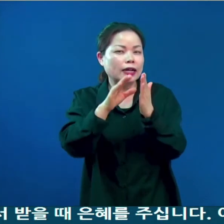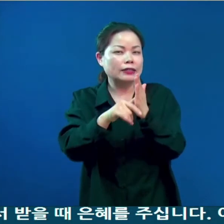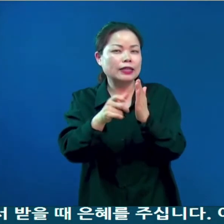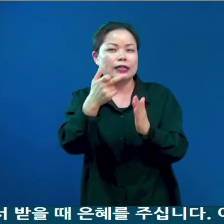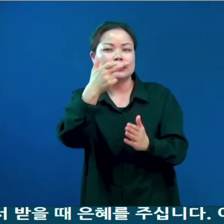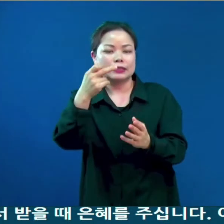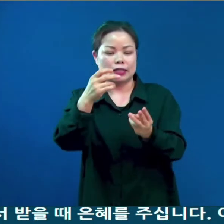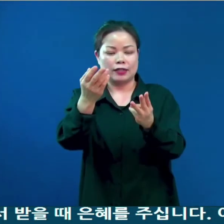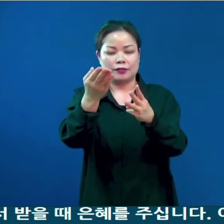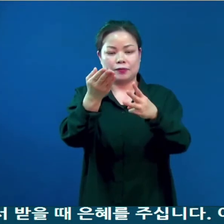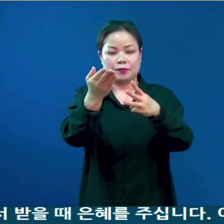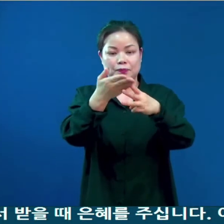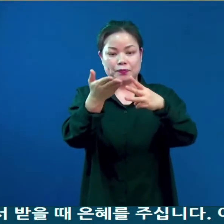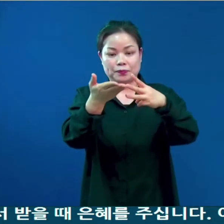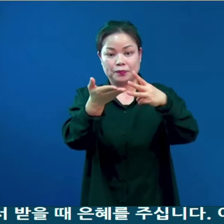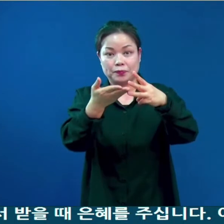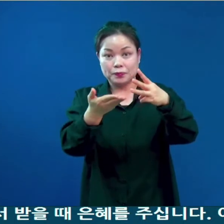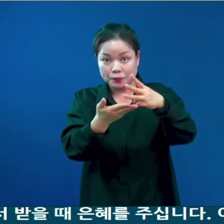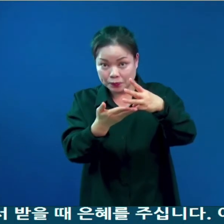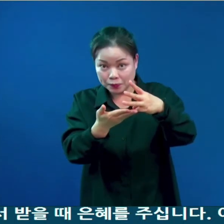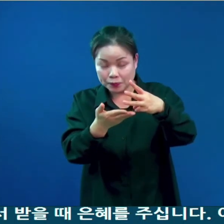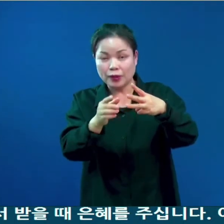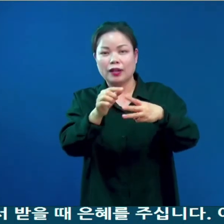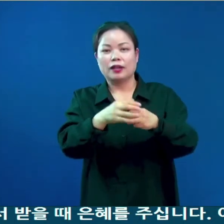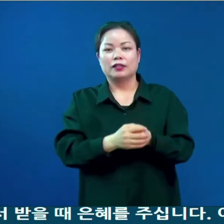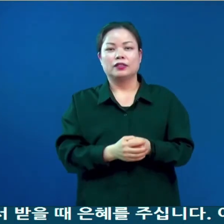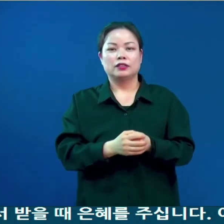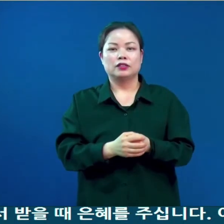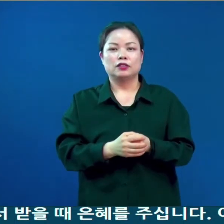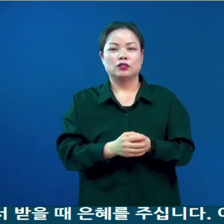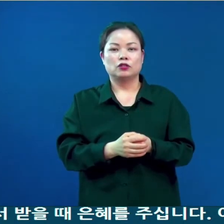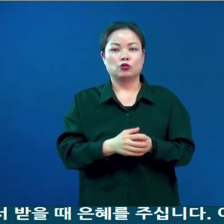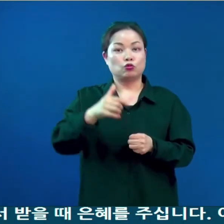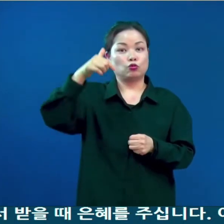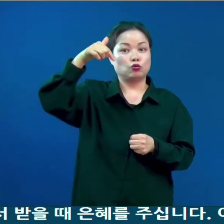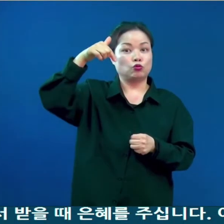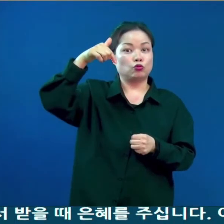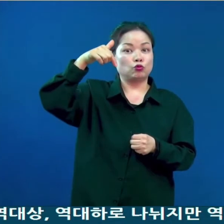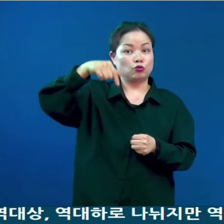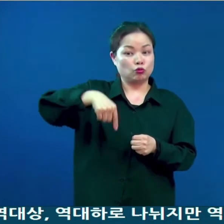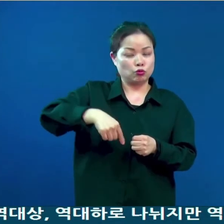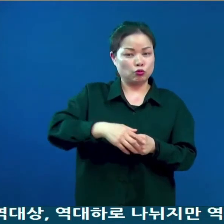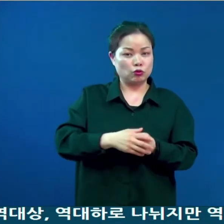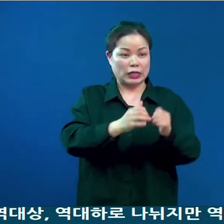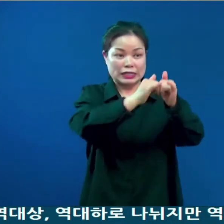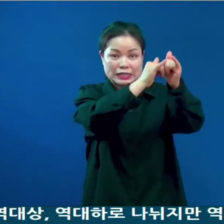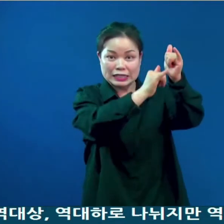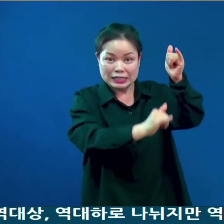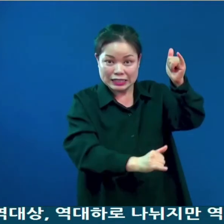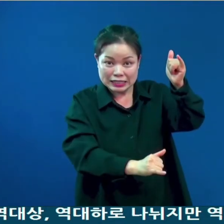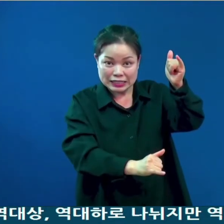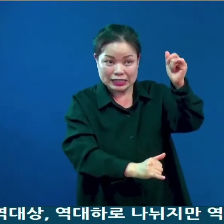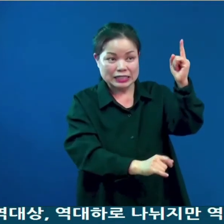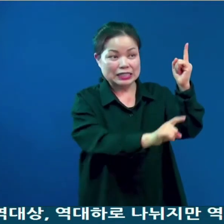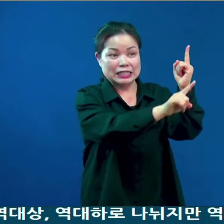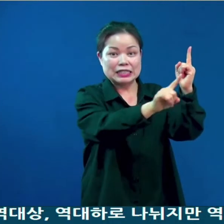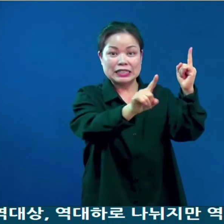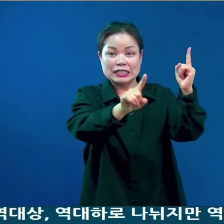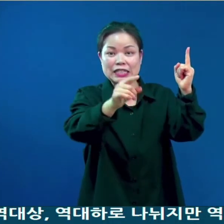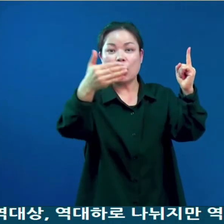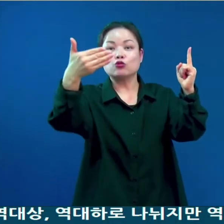크게 세 부분으로 나눌 수 있는데요, 이 9라는 숫자를 좀 기억하시면 좋겠습니다. 역대상